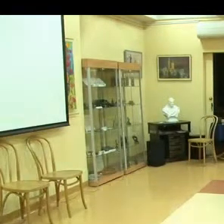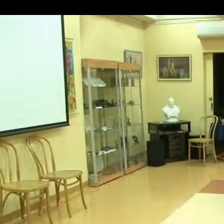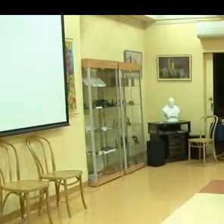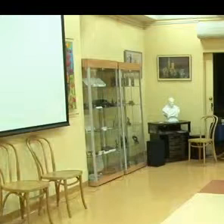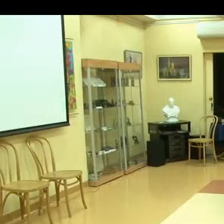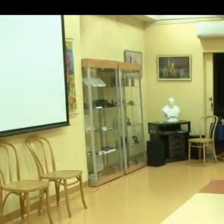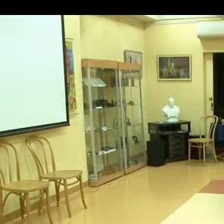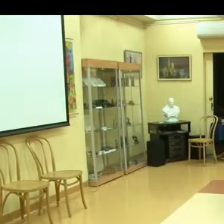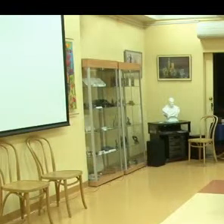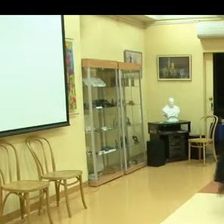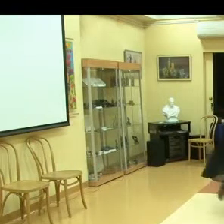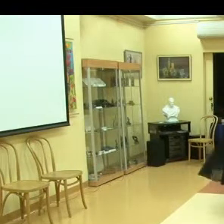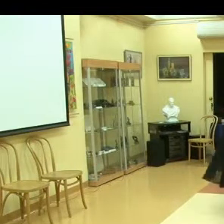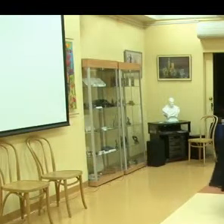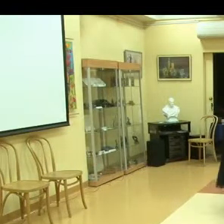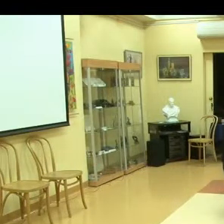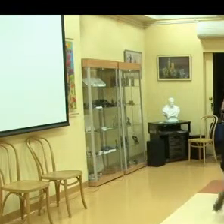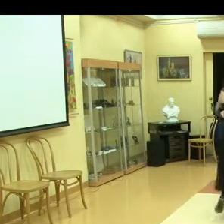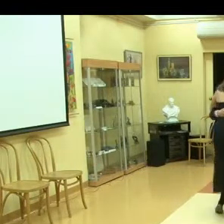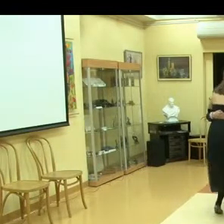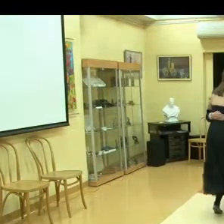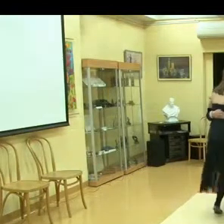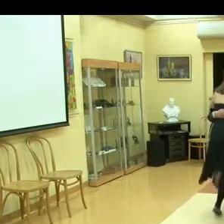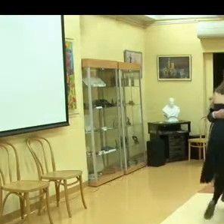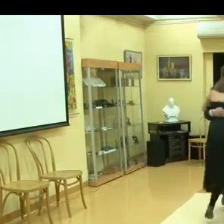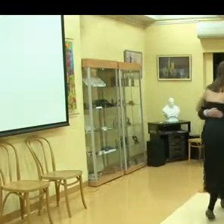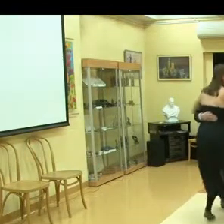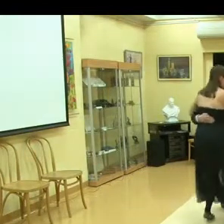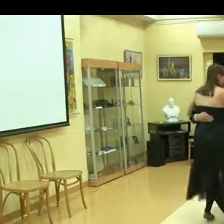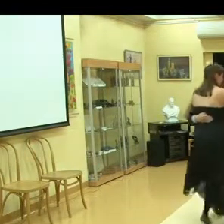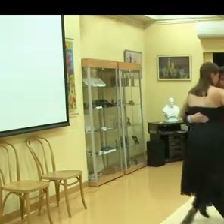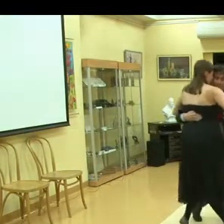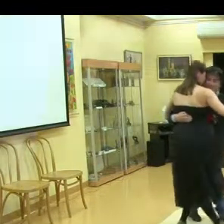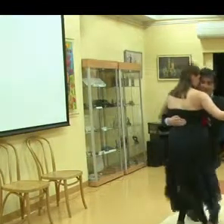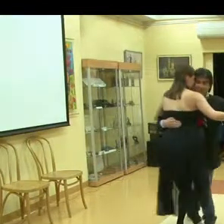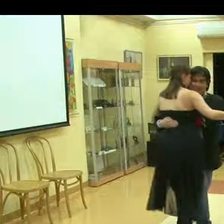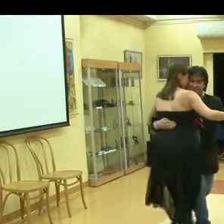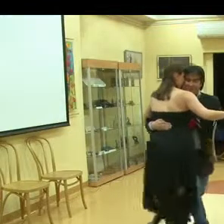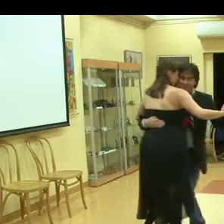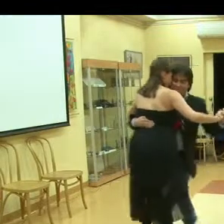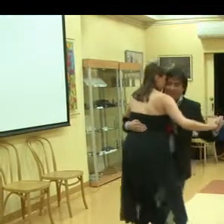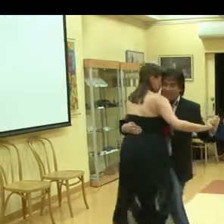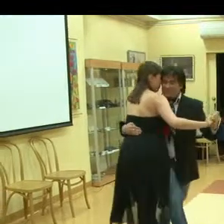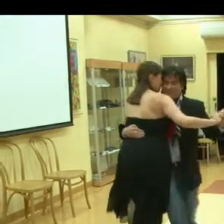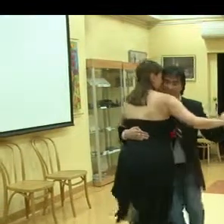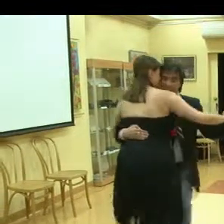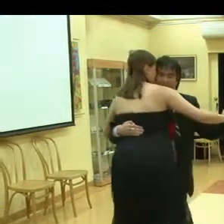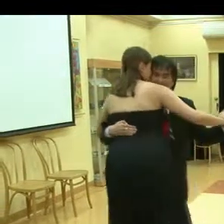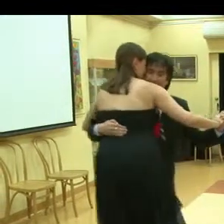Christiana tańczy na całej stopie, natomiast Sylwia na palce. Czyli ma parę takich ostrych